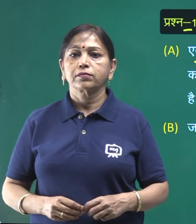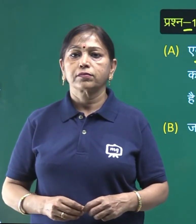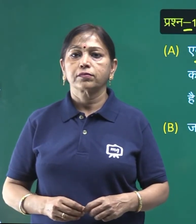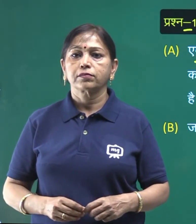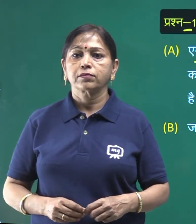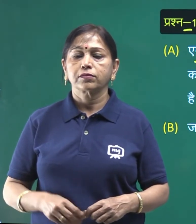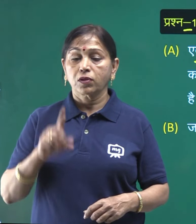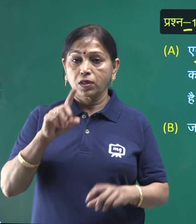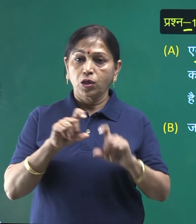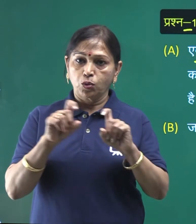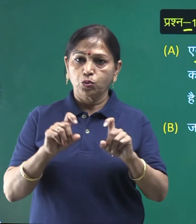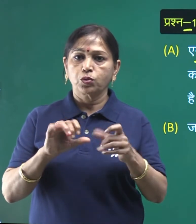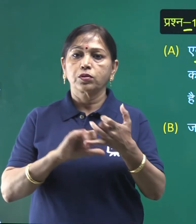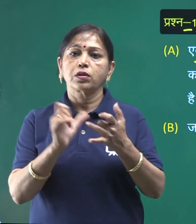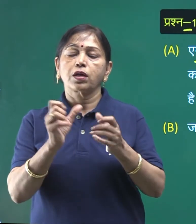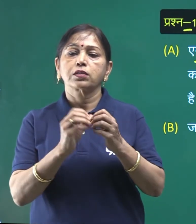1 शुद्ध पदार्थ